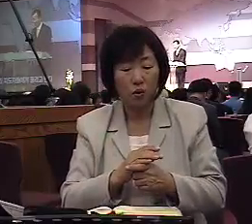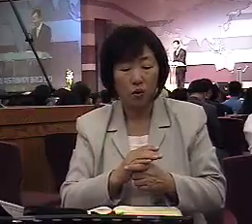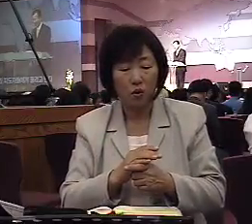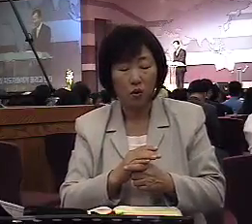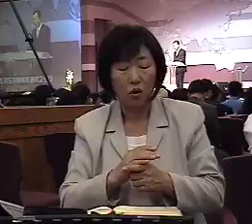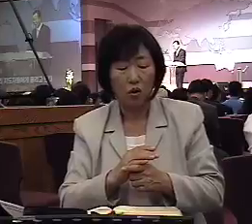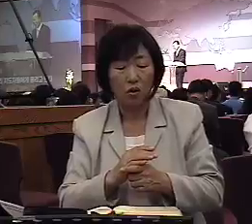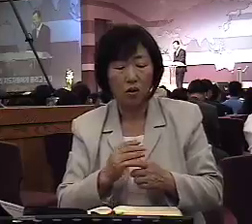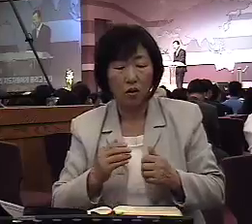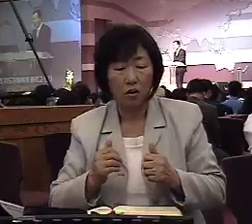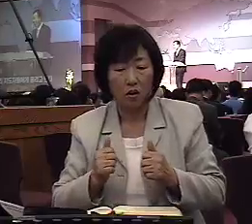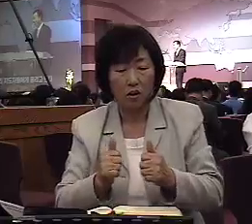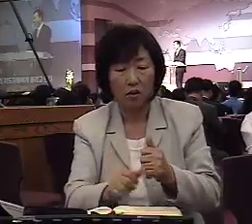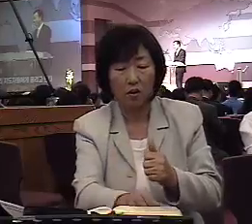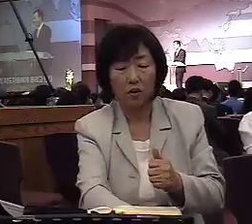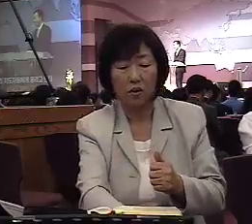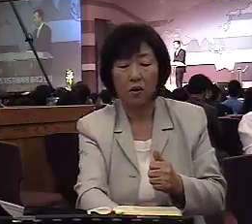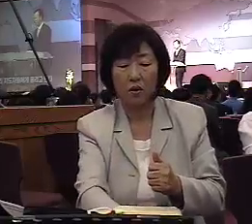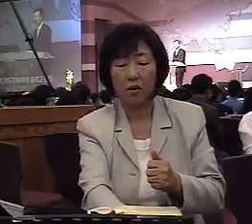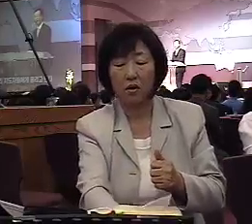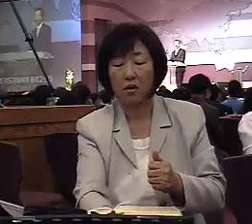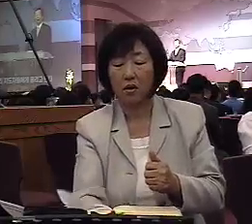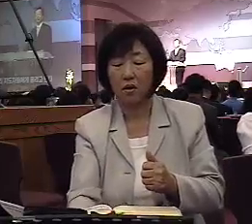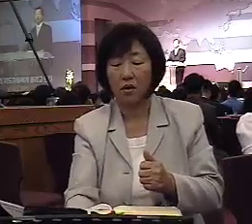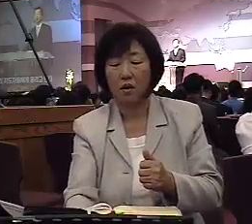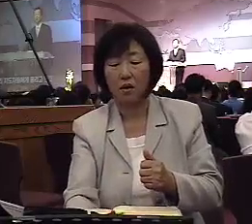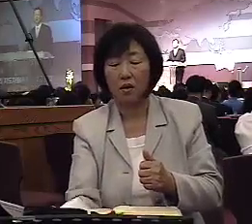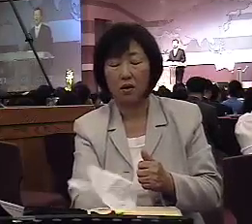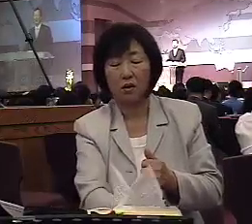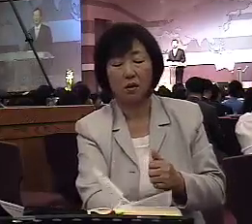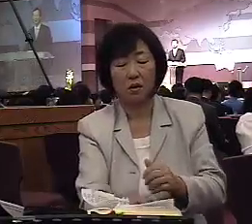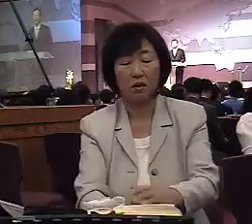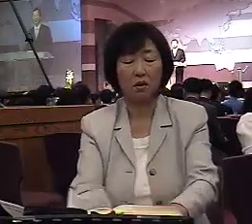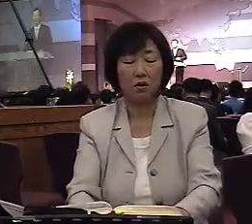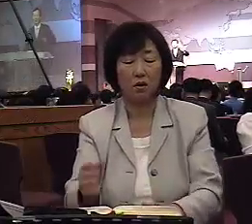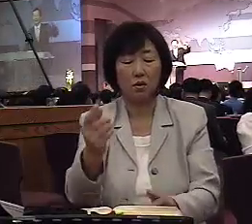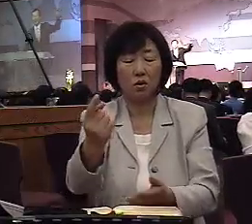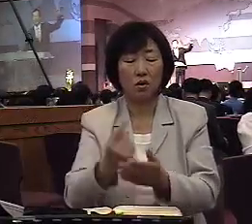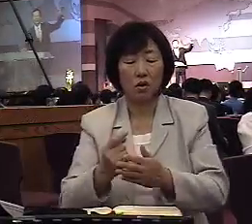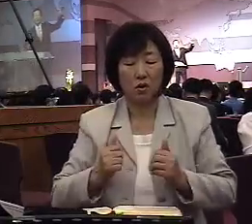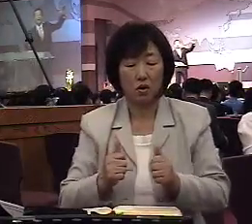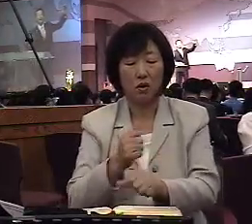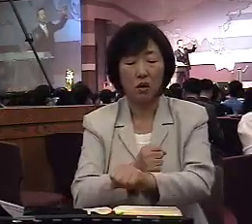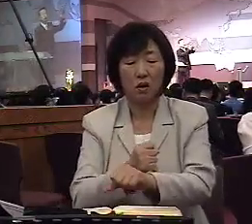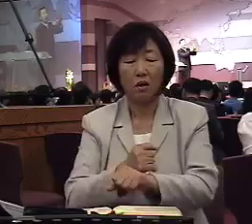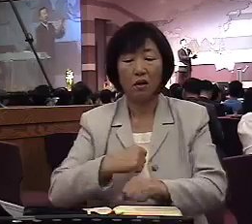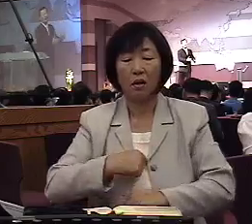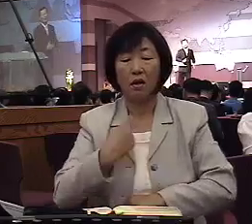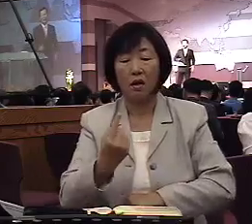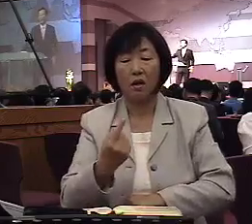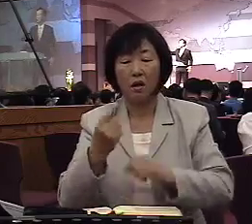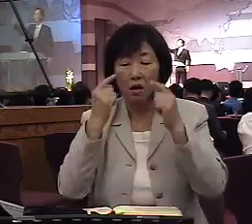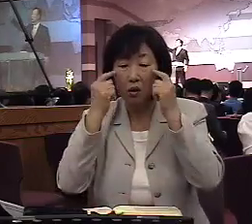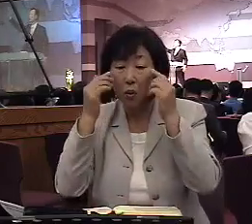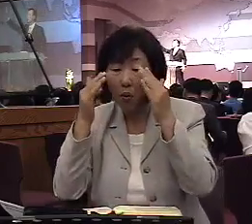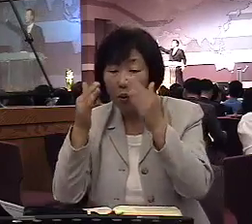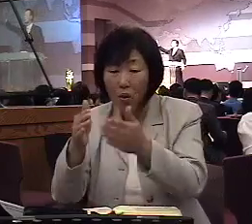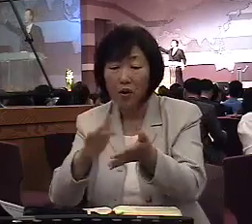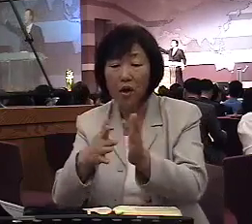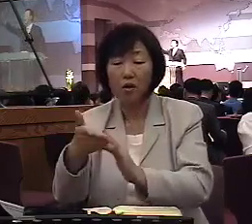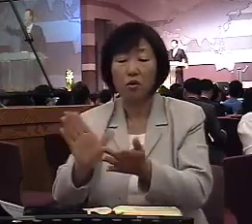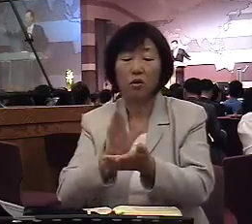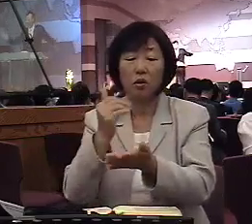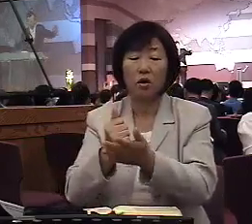저희를 대하여 열심내게 하려 합니다. 저희들이 와서 열심내게 하는 것은 자신들에게 주목하라. 예수